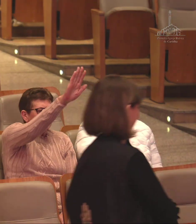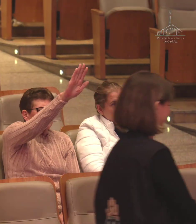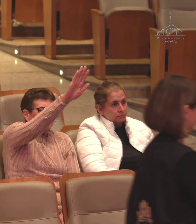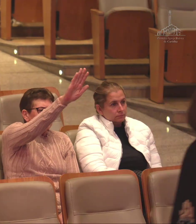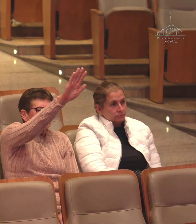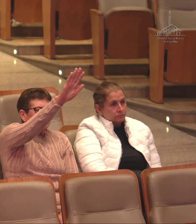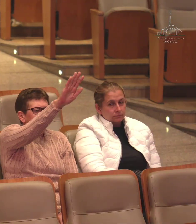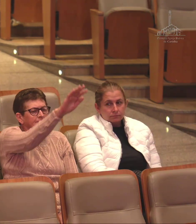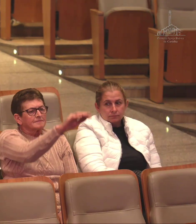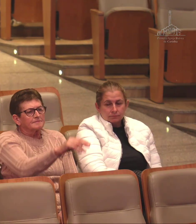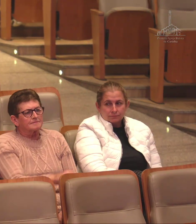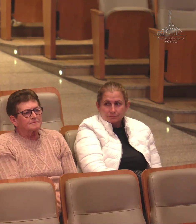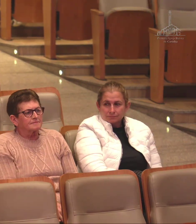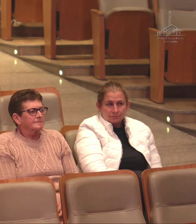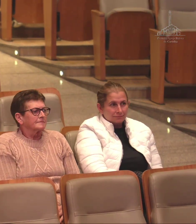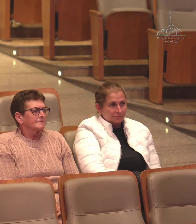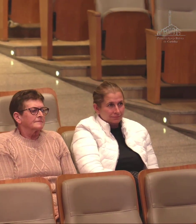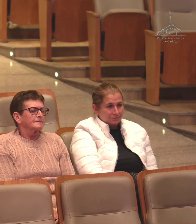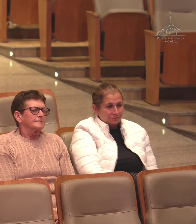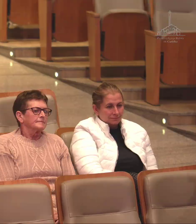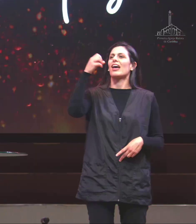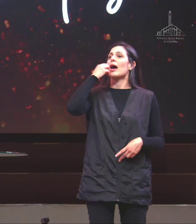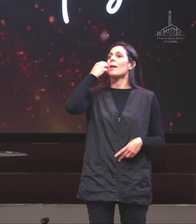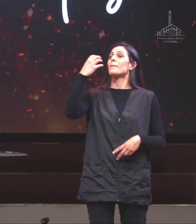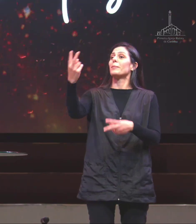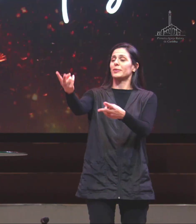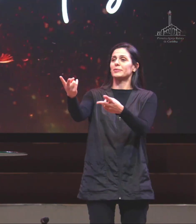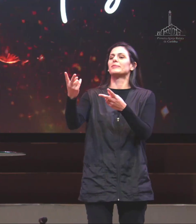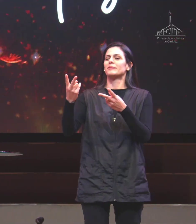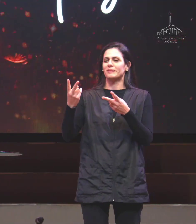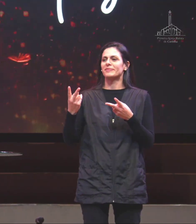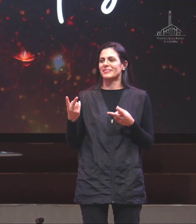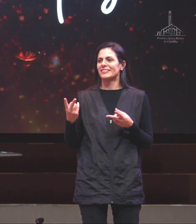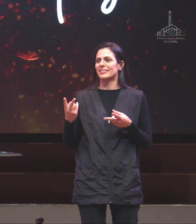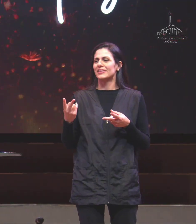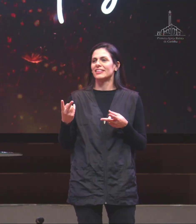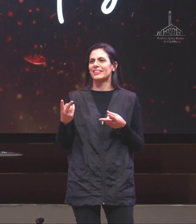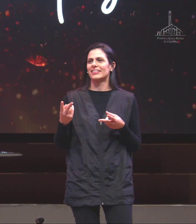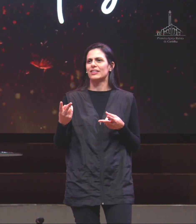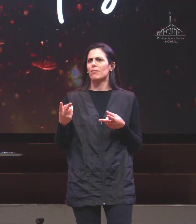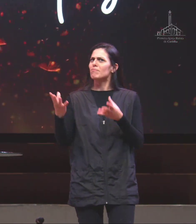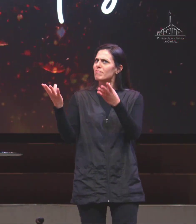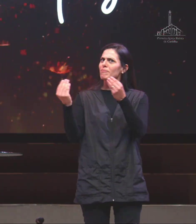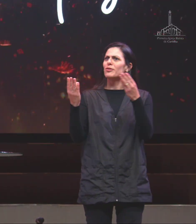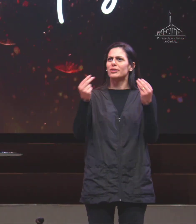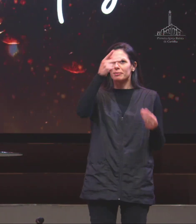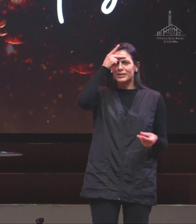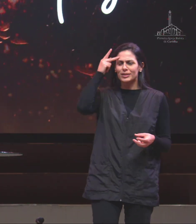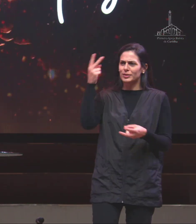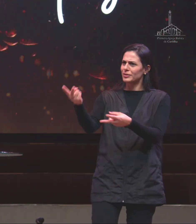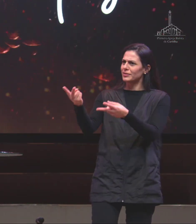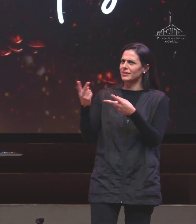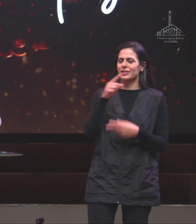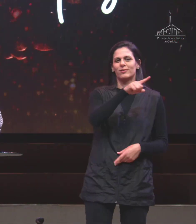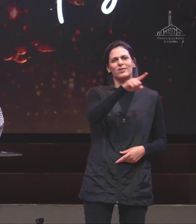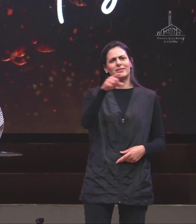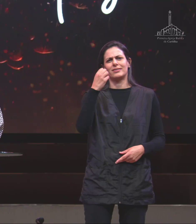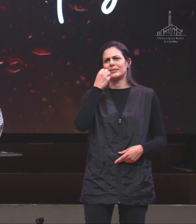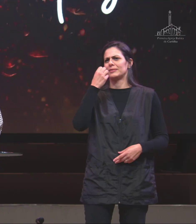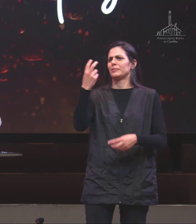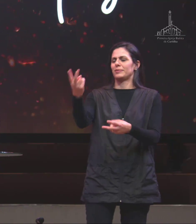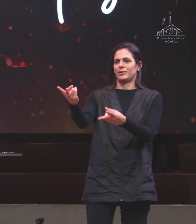também. Ali também sejam bem-vindos. Lá atrás eu vi o senhor também levantando, dando um tchau. Muita gente, que vocês sejam muito